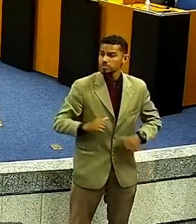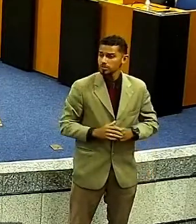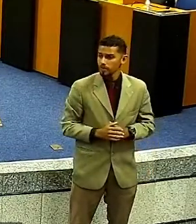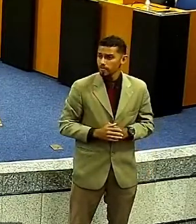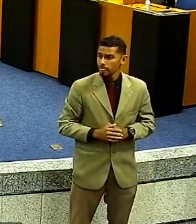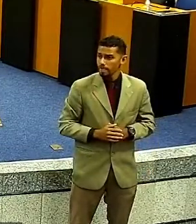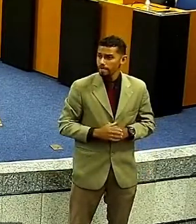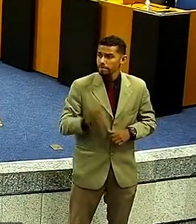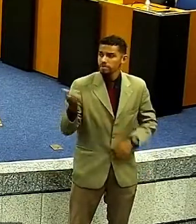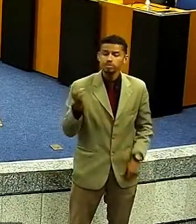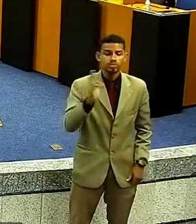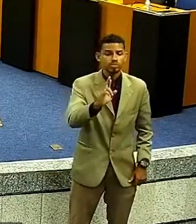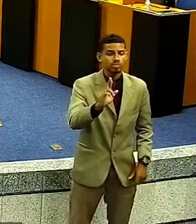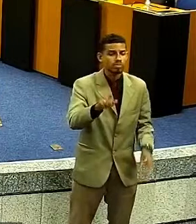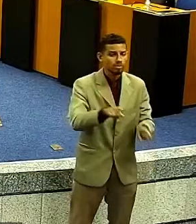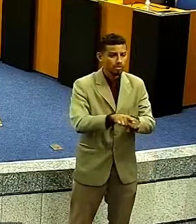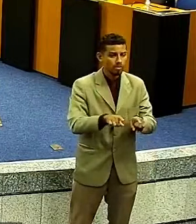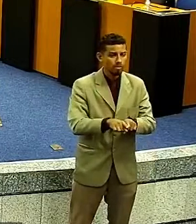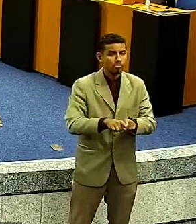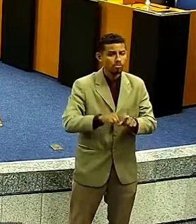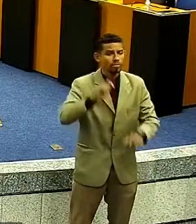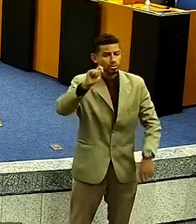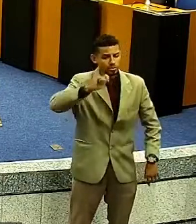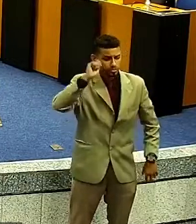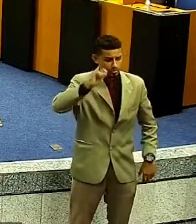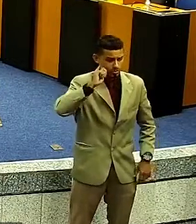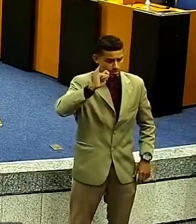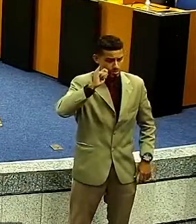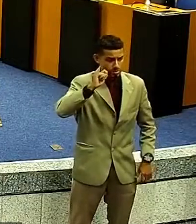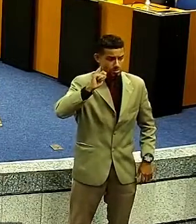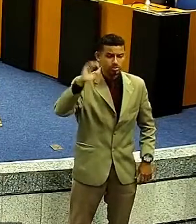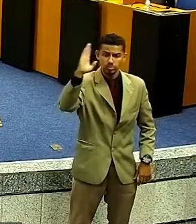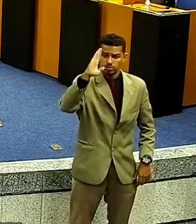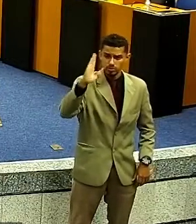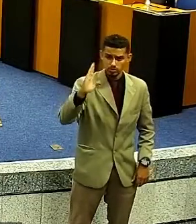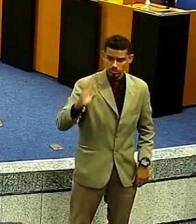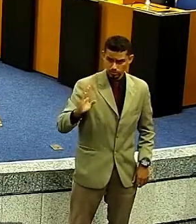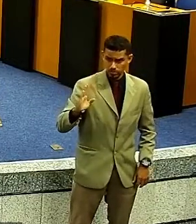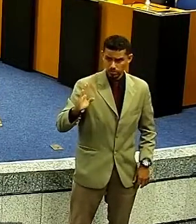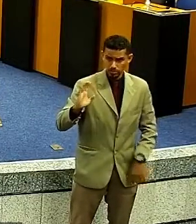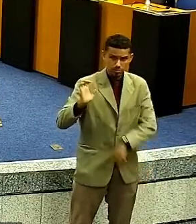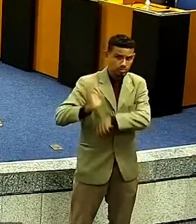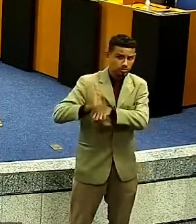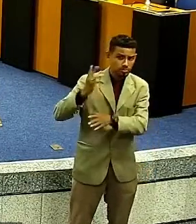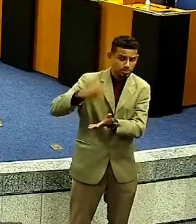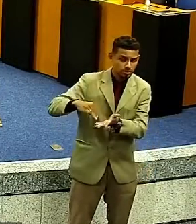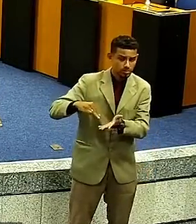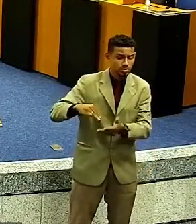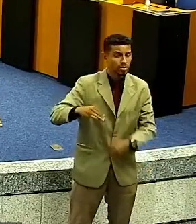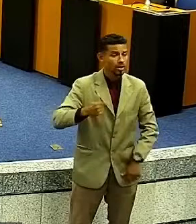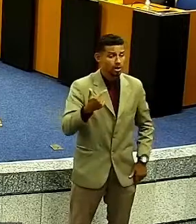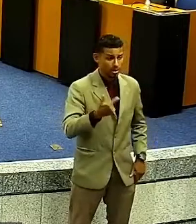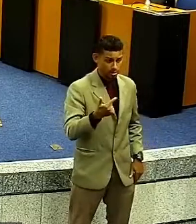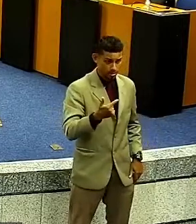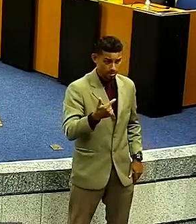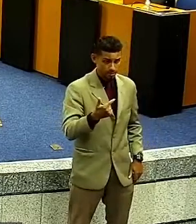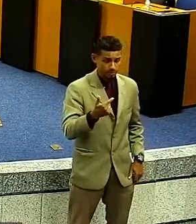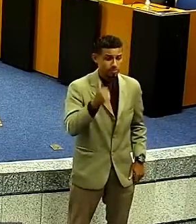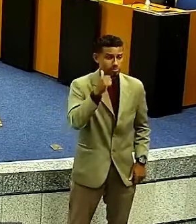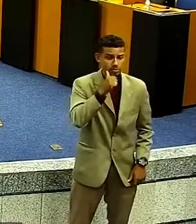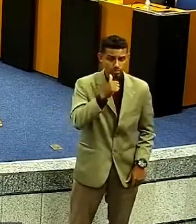e representando a Ordem dos Advogados do Brasil Seccional do Maranhão a vice-presidente Tatiana